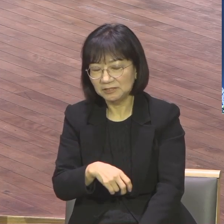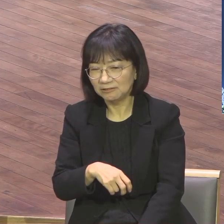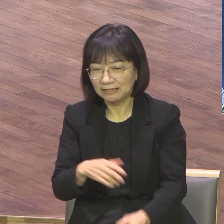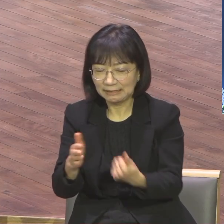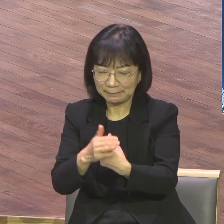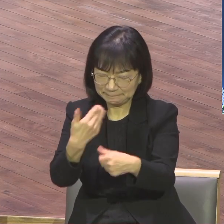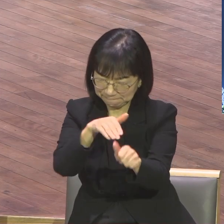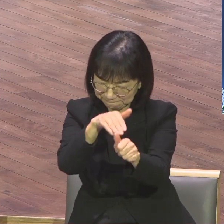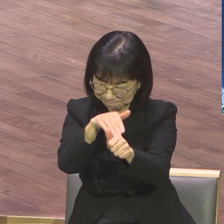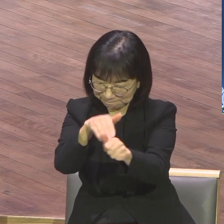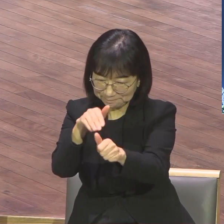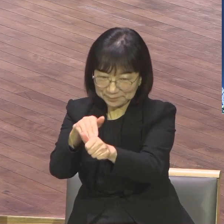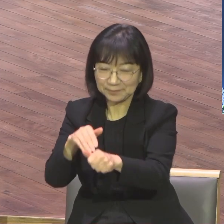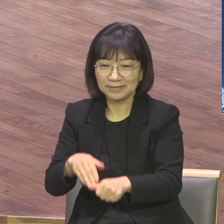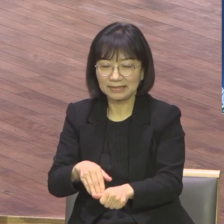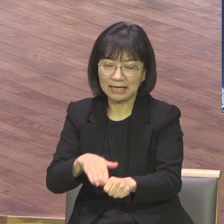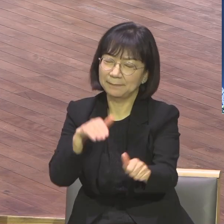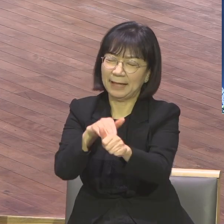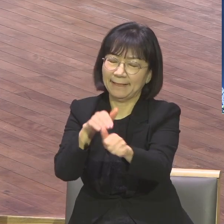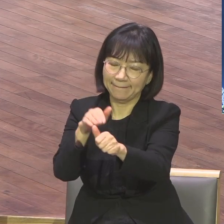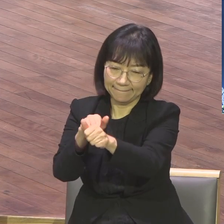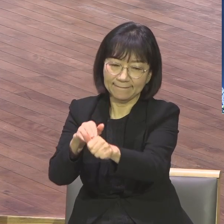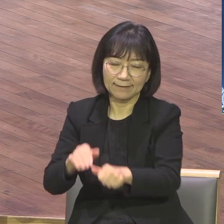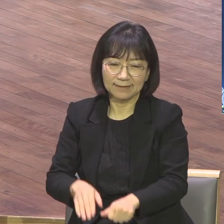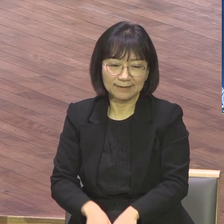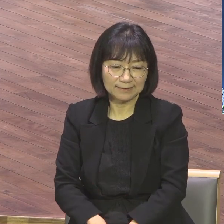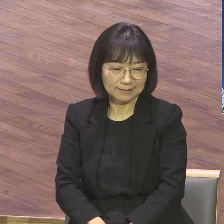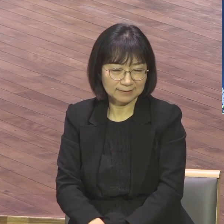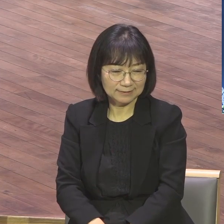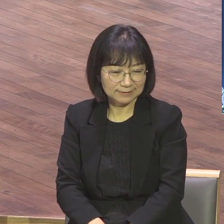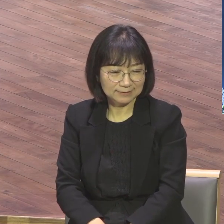그래서 자꾸 방해합니다. 먼저 서도록